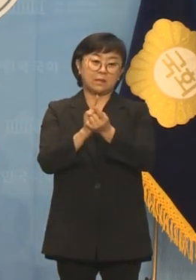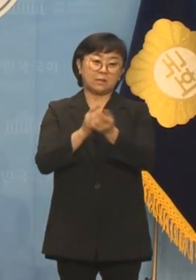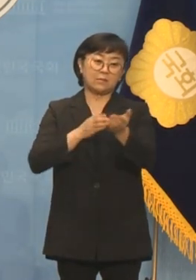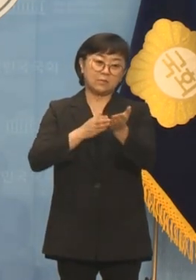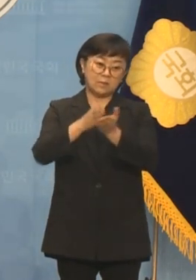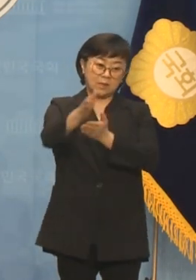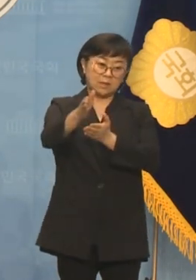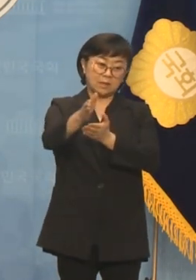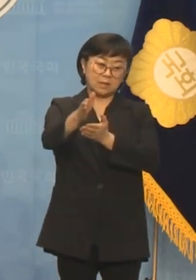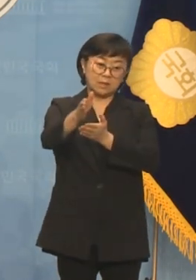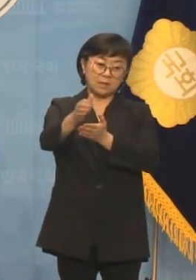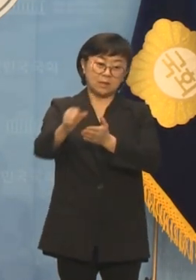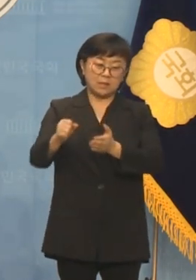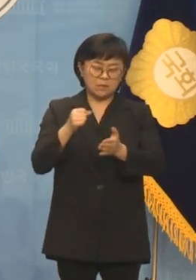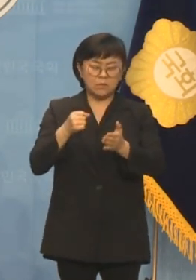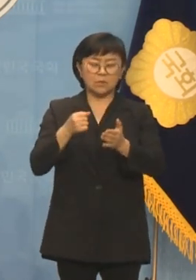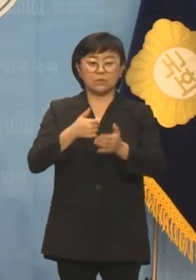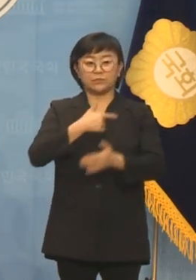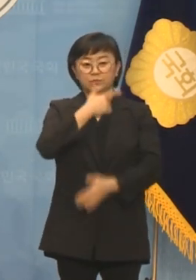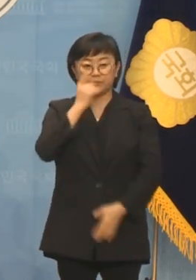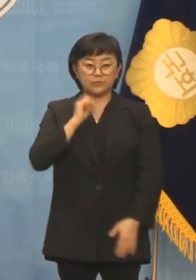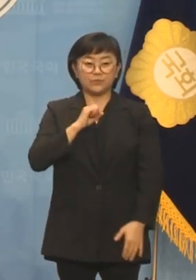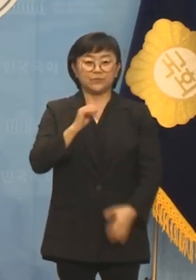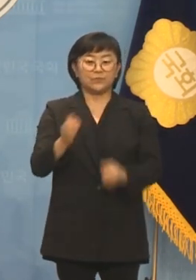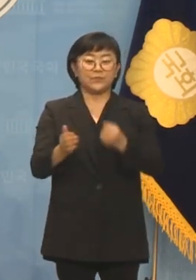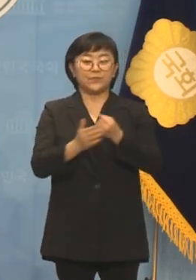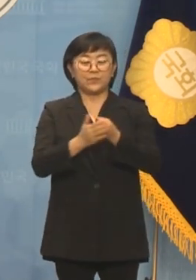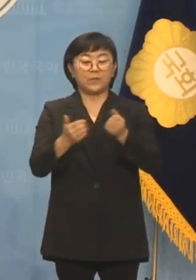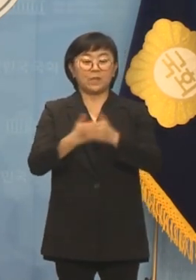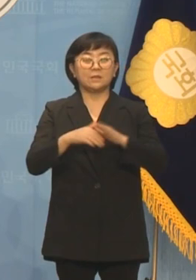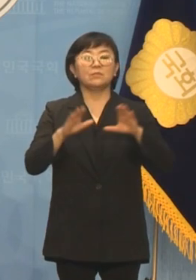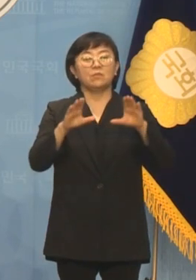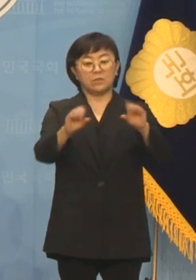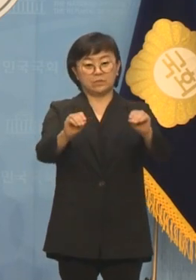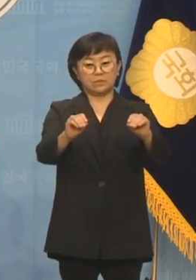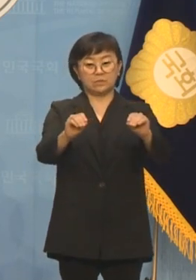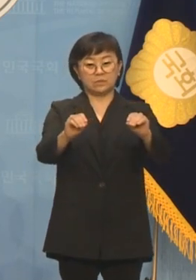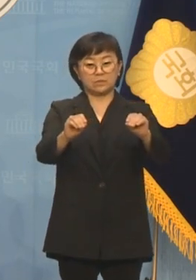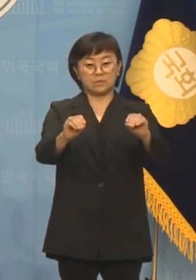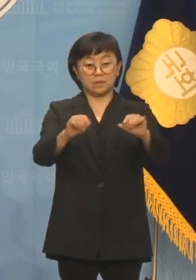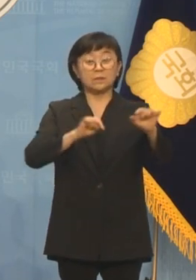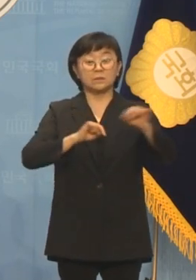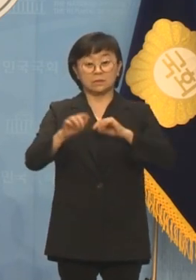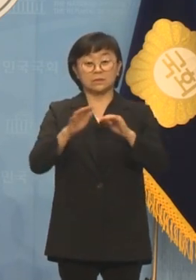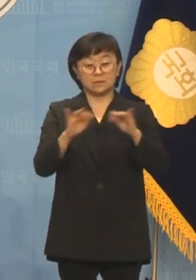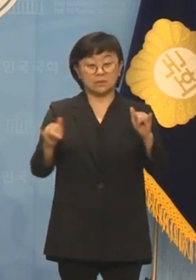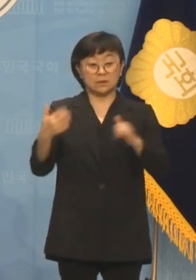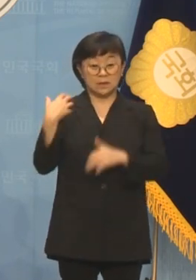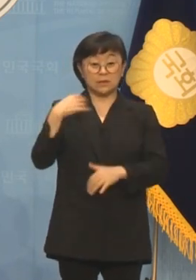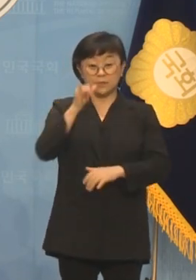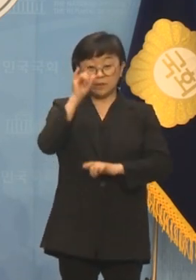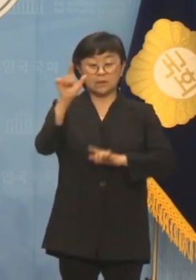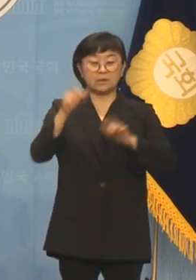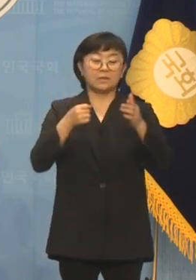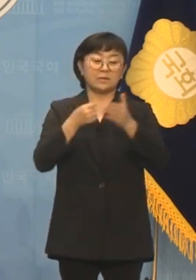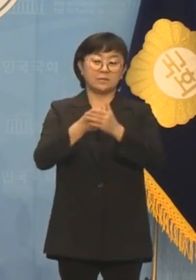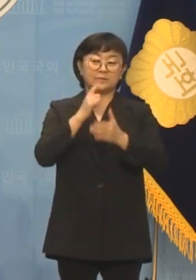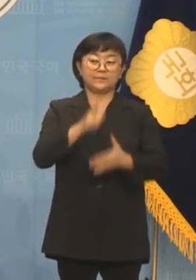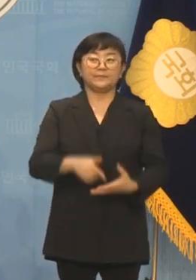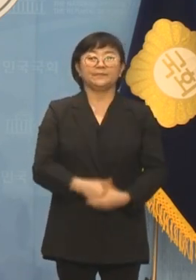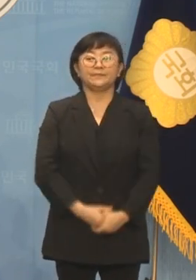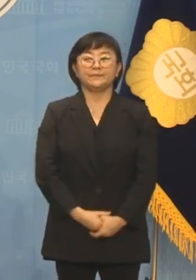나갈 결기도 부족했습니다. 그렇다면 여기서 멈추는 것이 정치인으로서 책임 있는 결정이라고